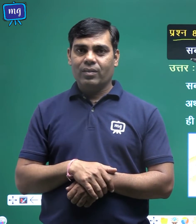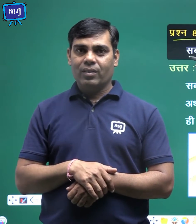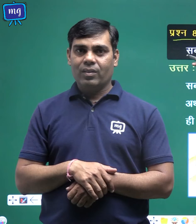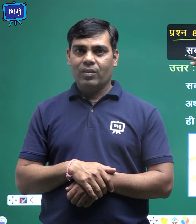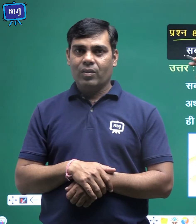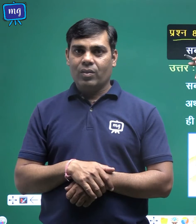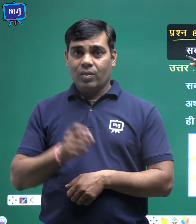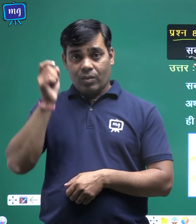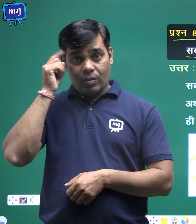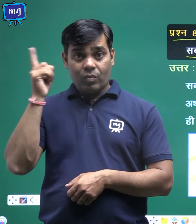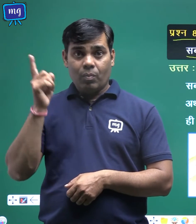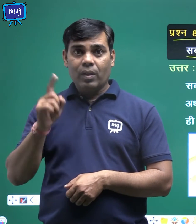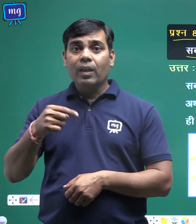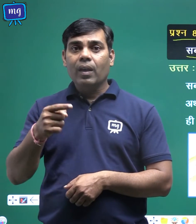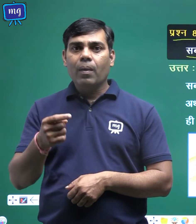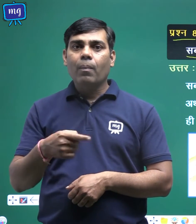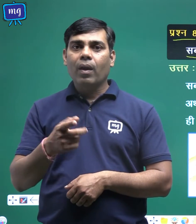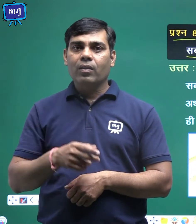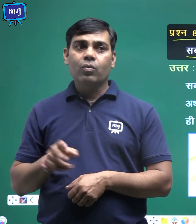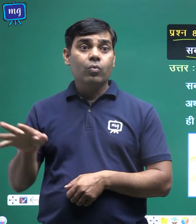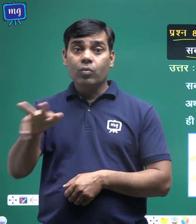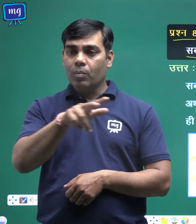स्वप्न की बात सबको